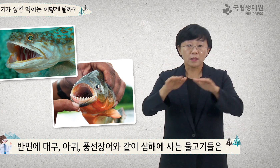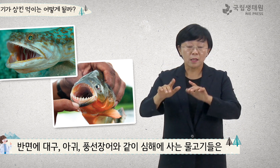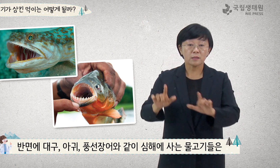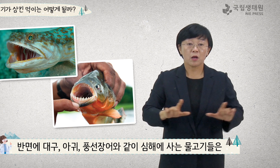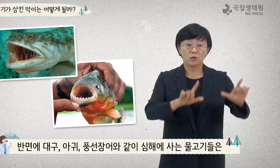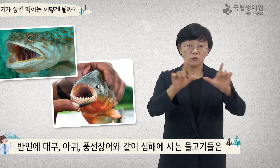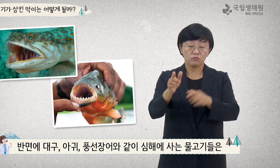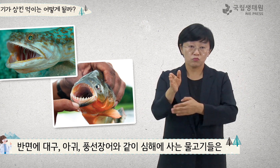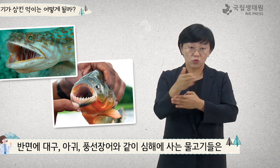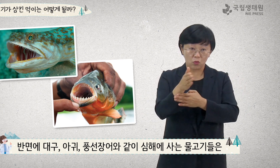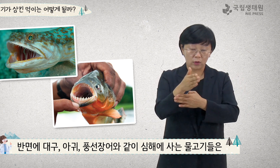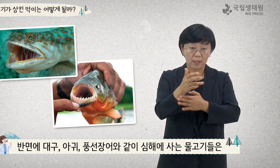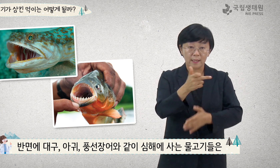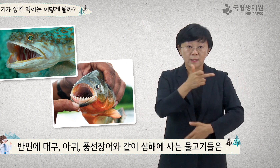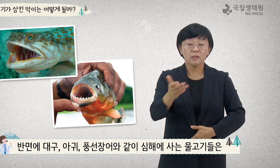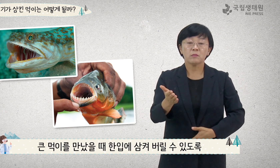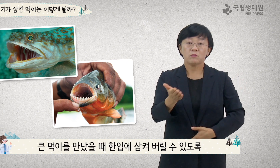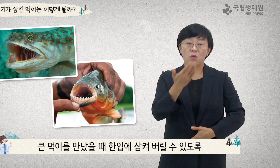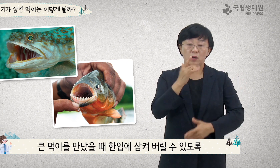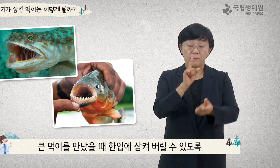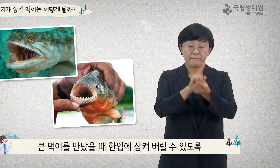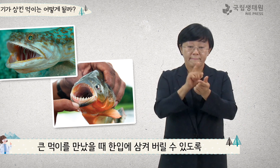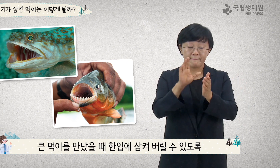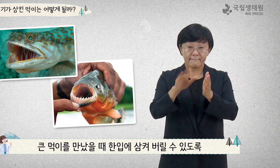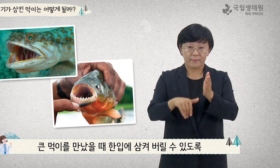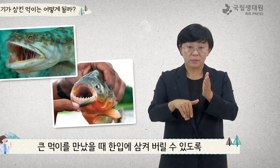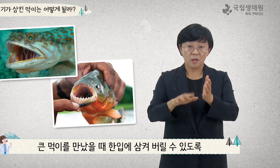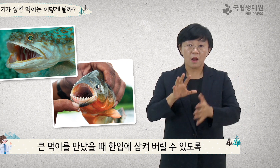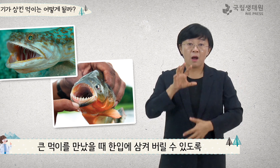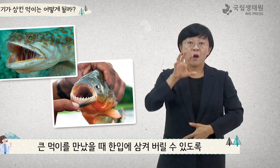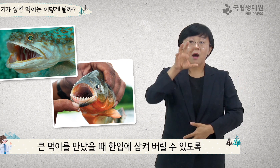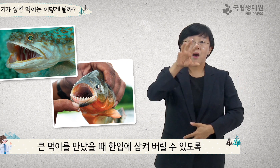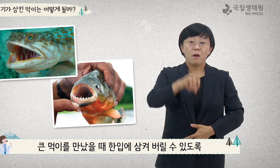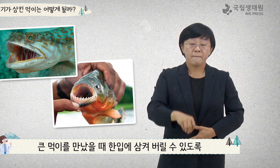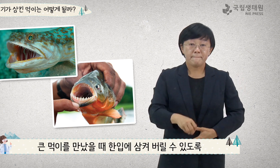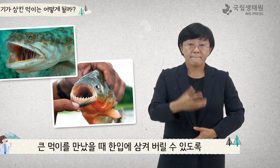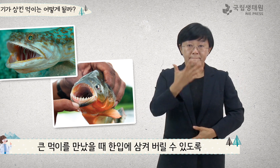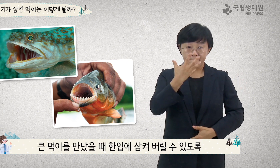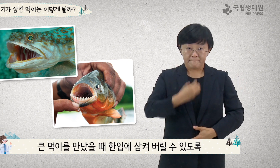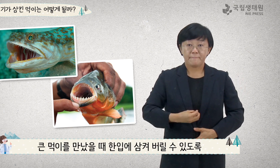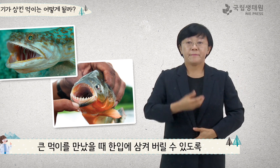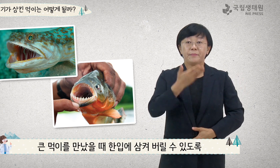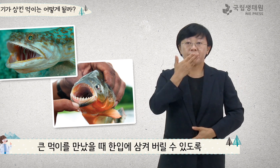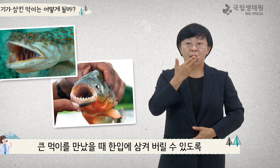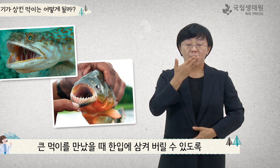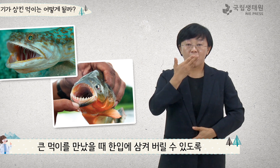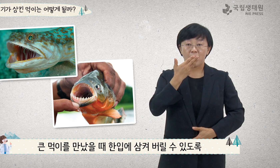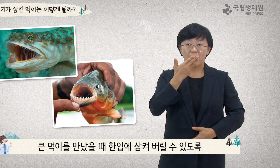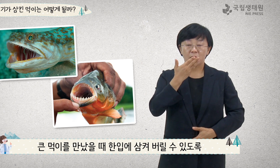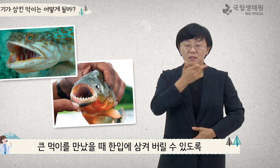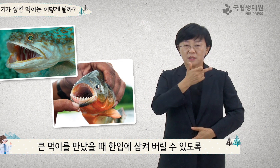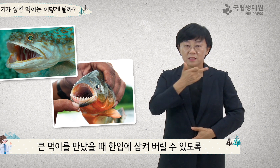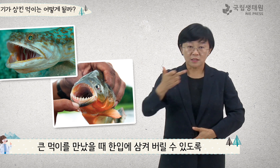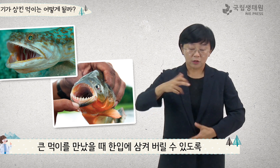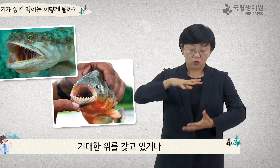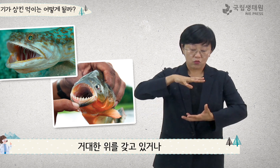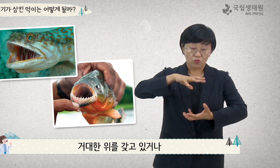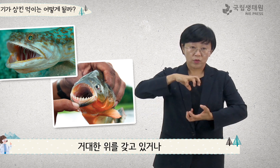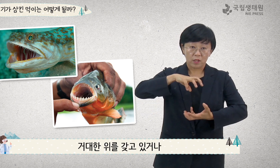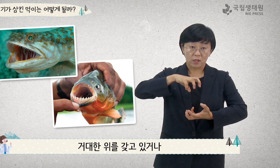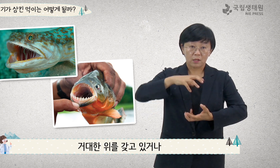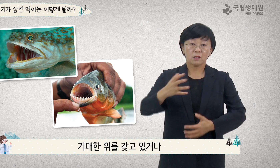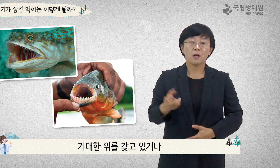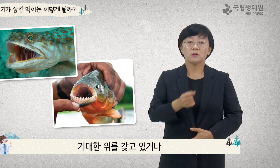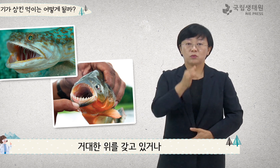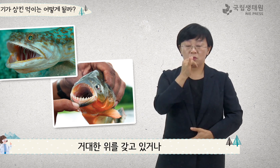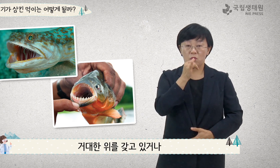심해에 사는 물고기들은 큰 먹이를 만났을 때 한 입에 삼켜버릴 수 있도록